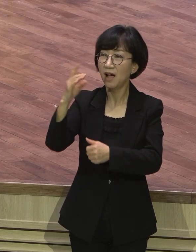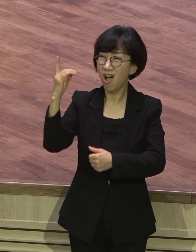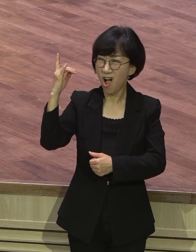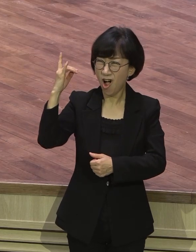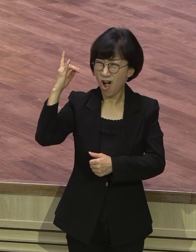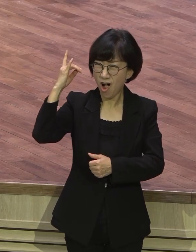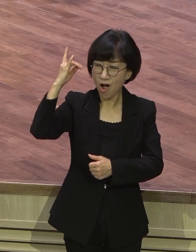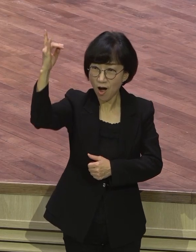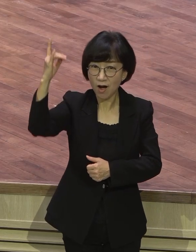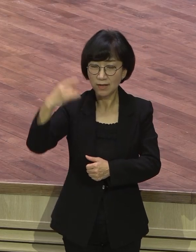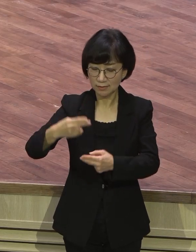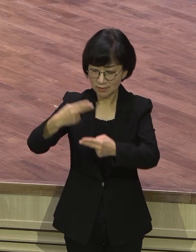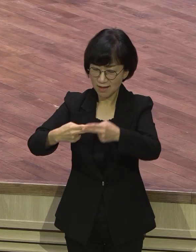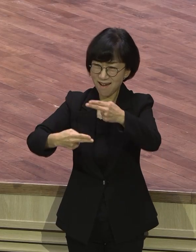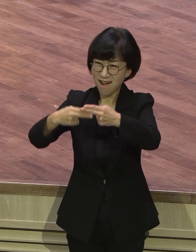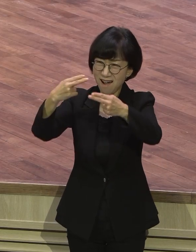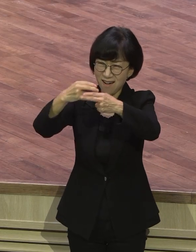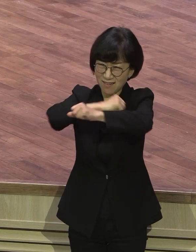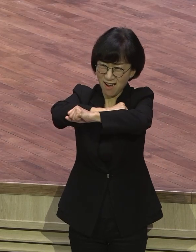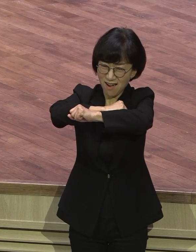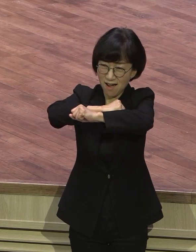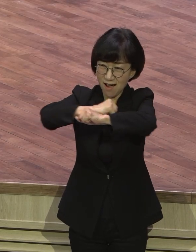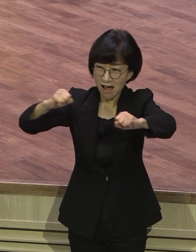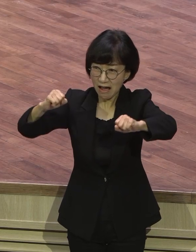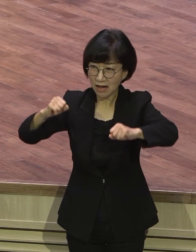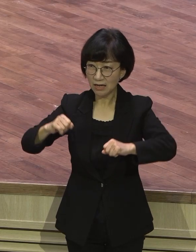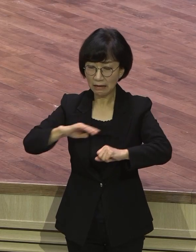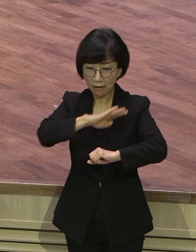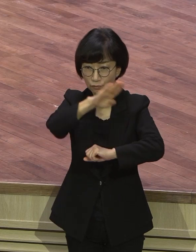성벽에 우리는 다 죽었다. 우리 메뚜기다.